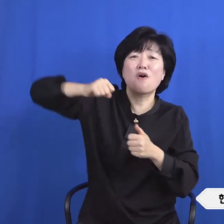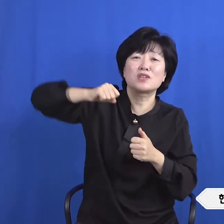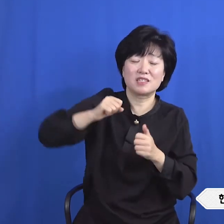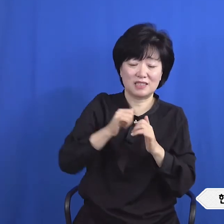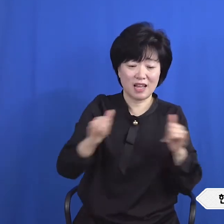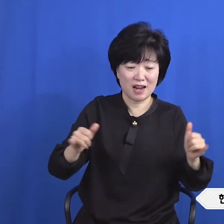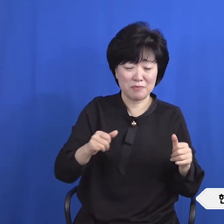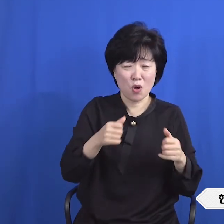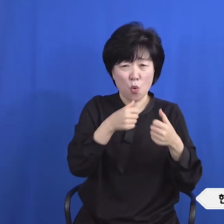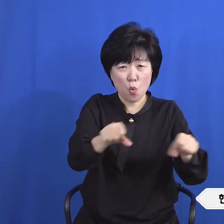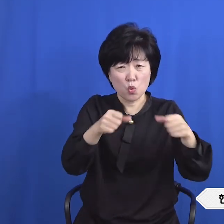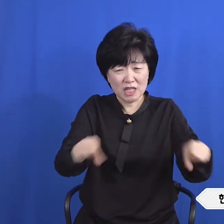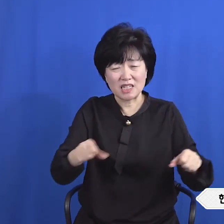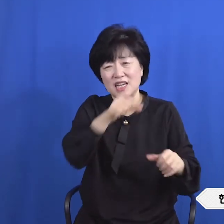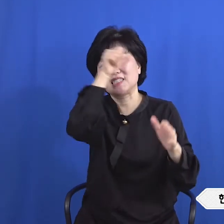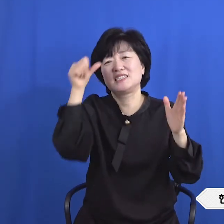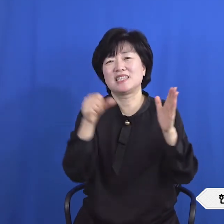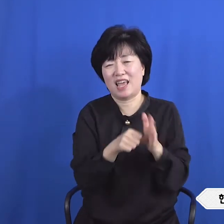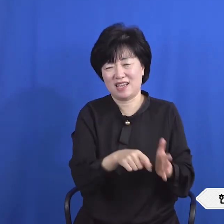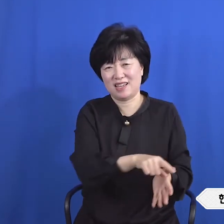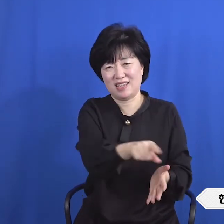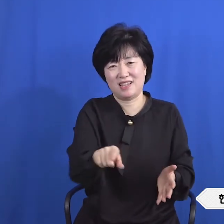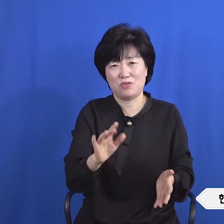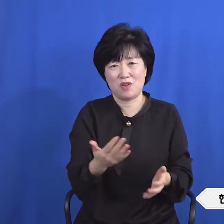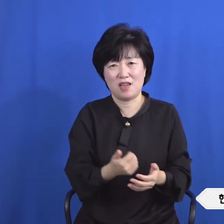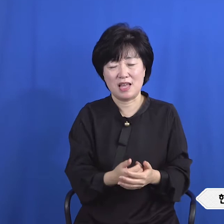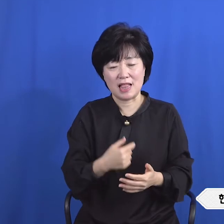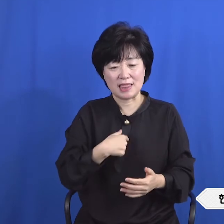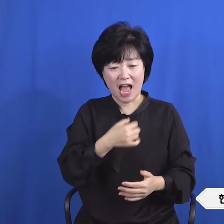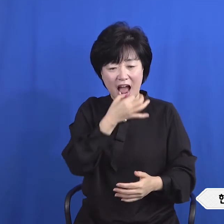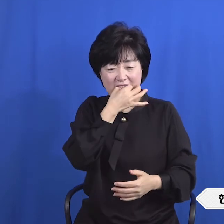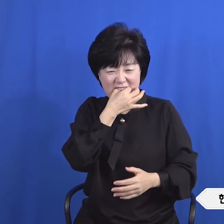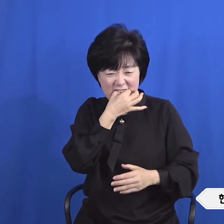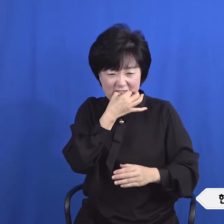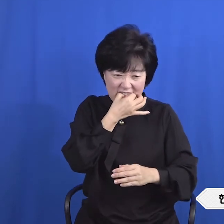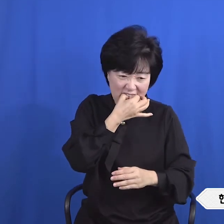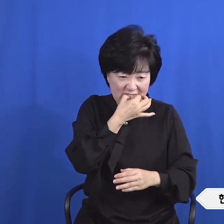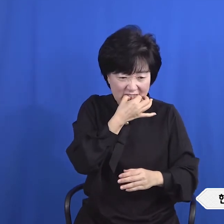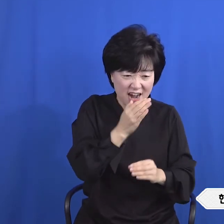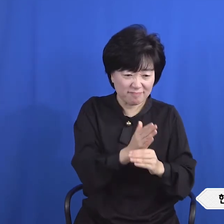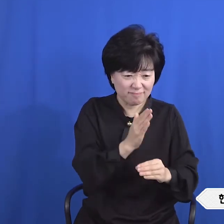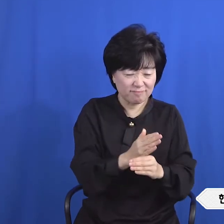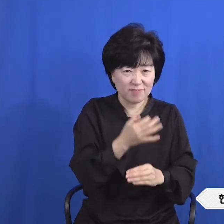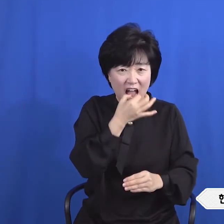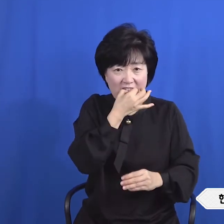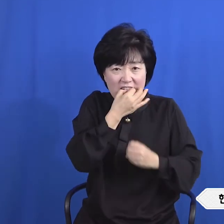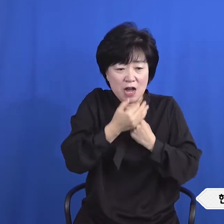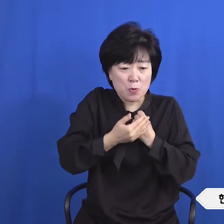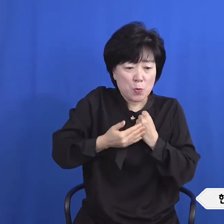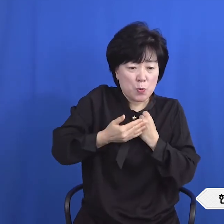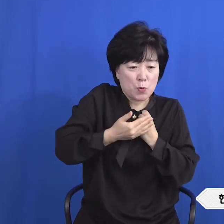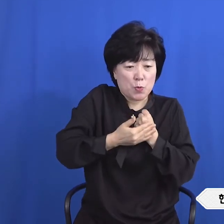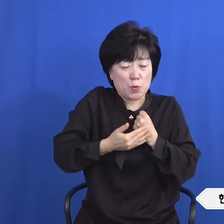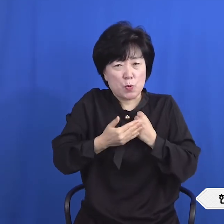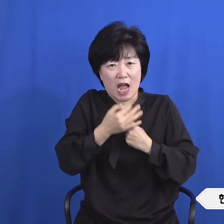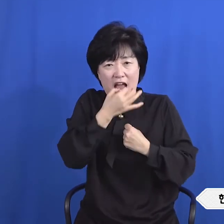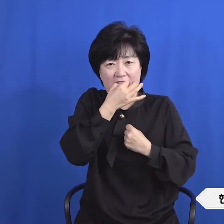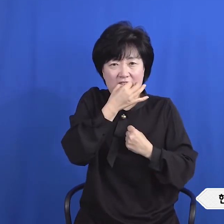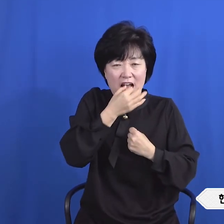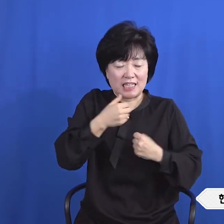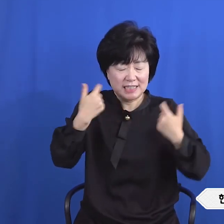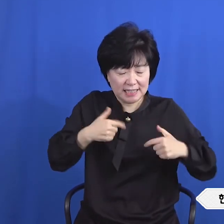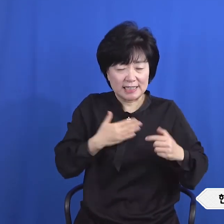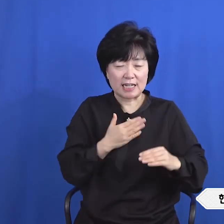고장난 인생들 사는 모습 보십시오. 자기밖에 모르는 이기적인 삶을 삽니다. 늘